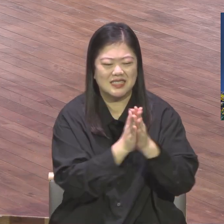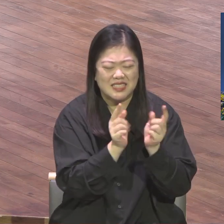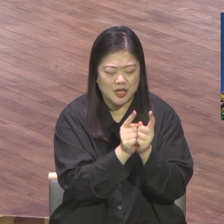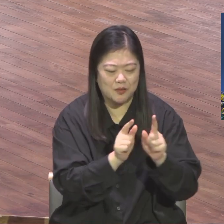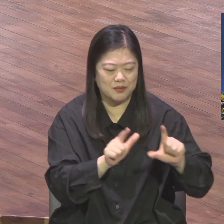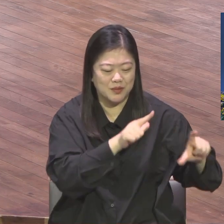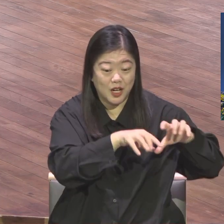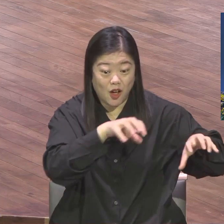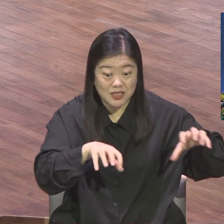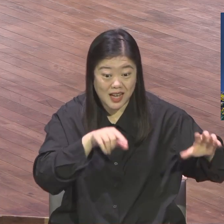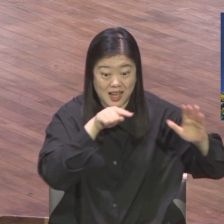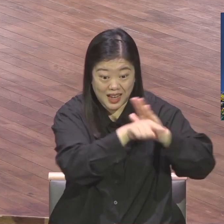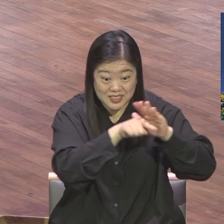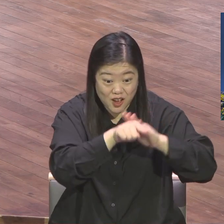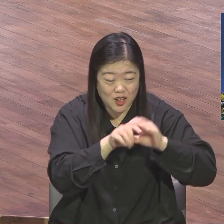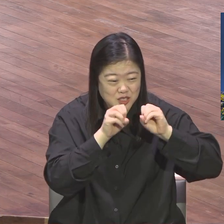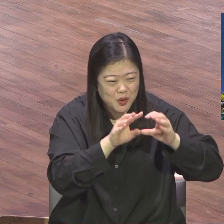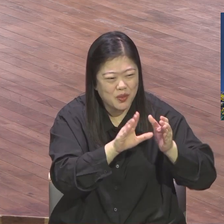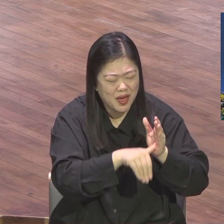아세요?